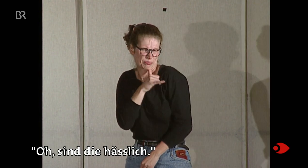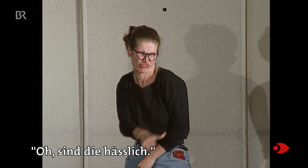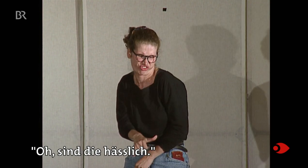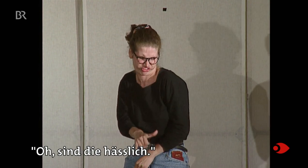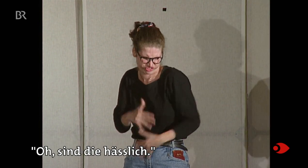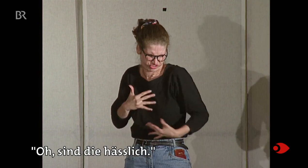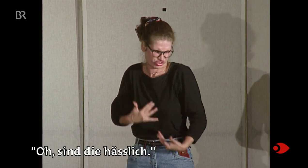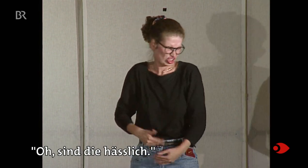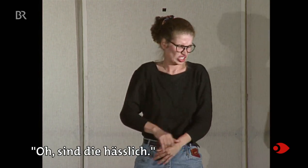sind die hässlich.